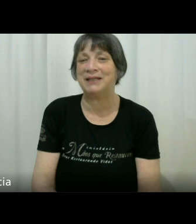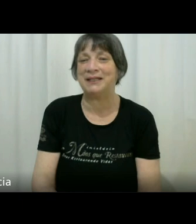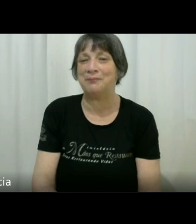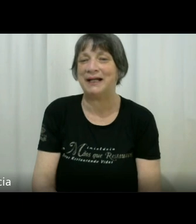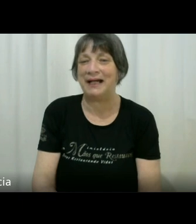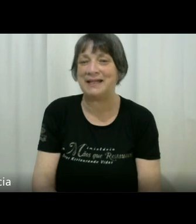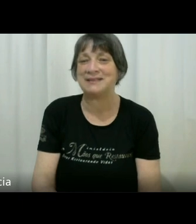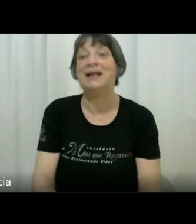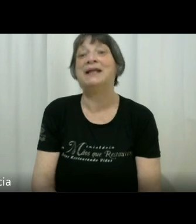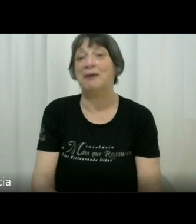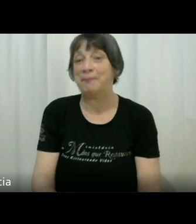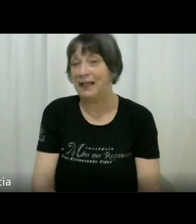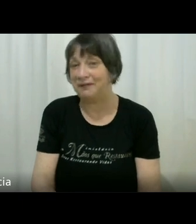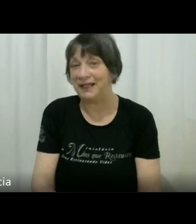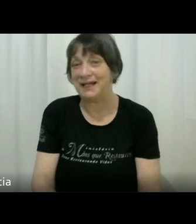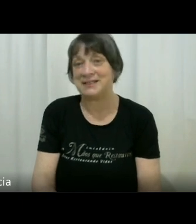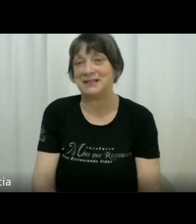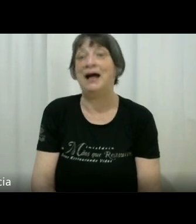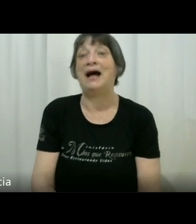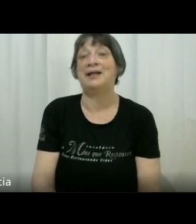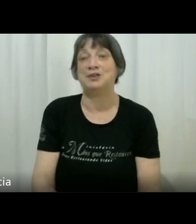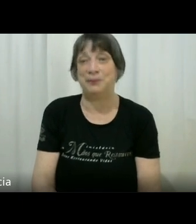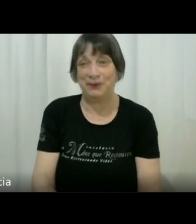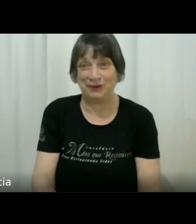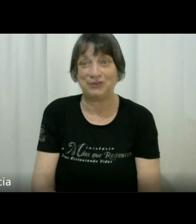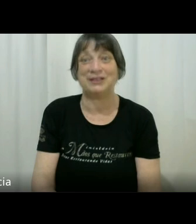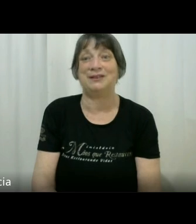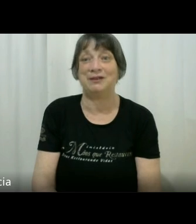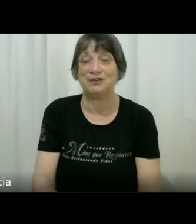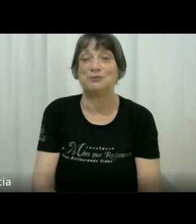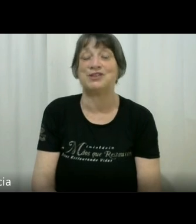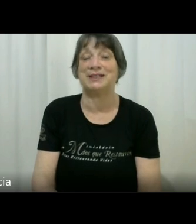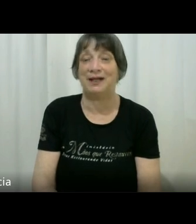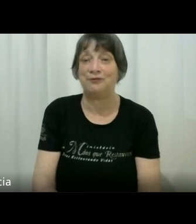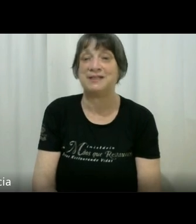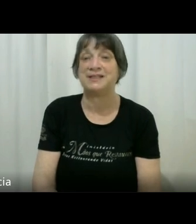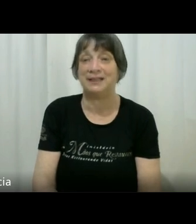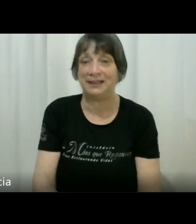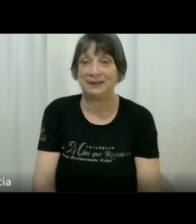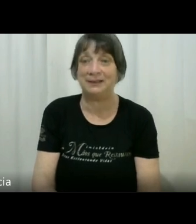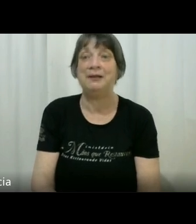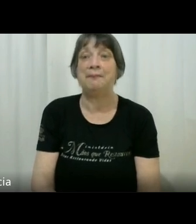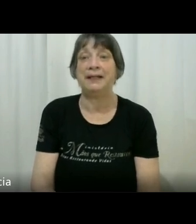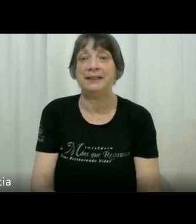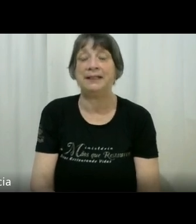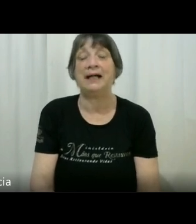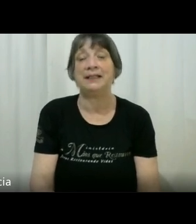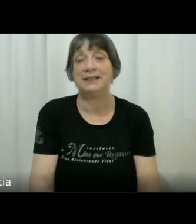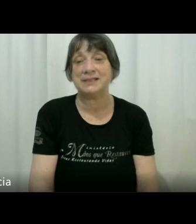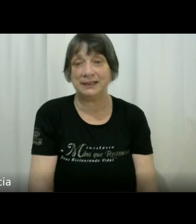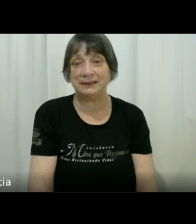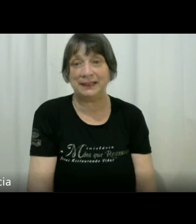sabe o que é uma casa? Então, a palavra é essa, a resposta. Então, assim, o sinal facilita para que